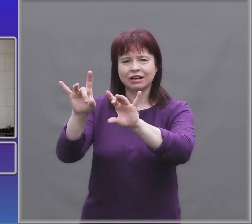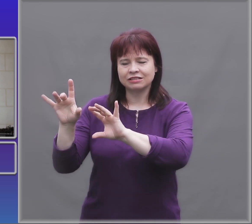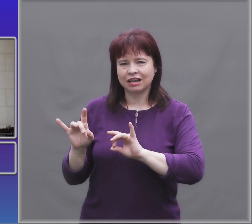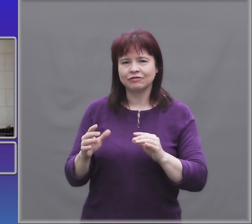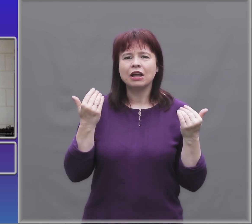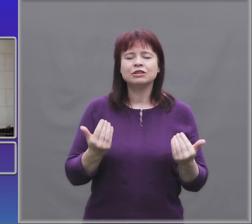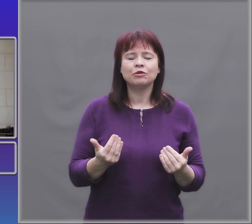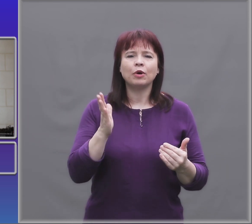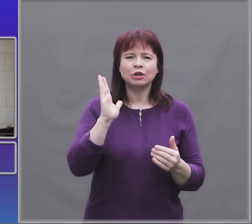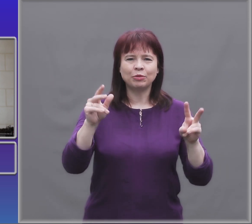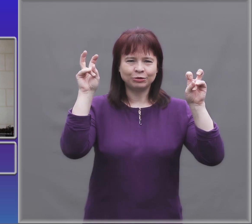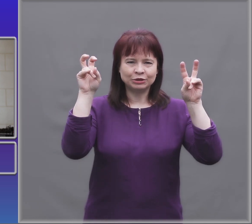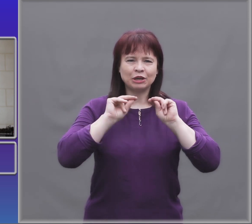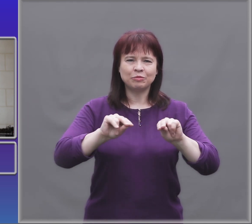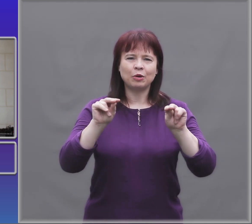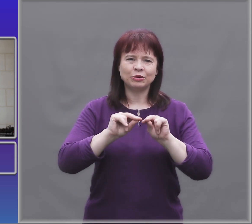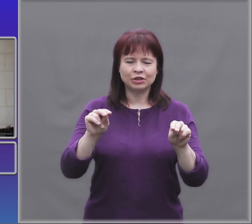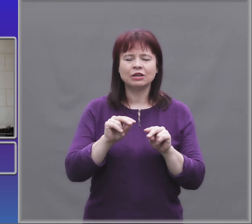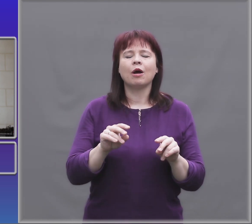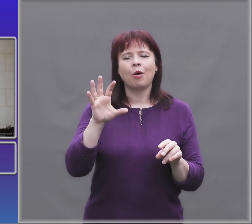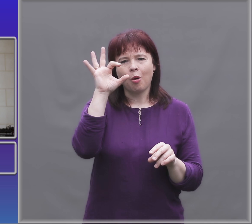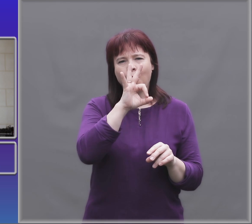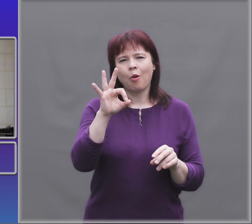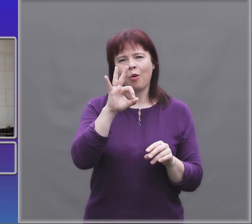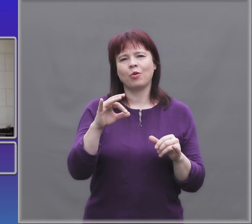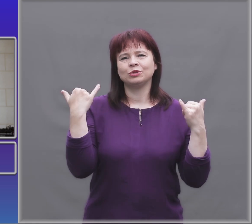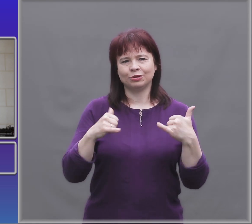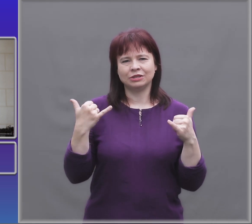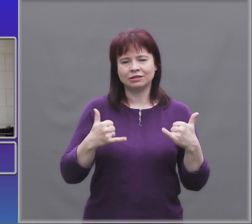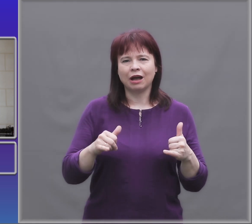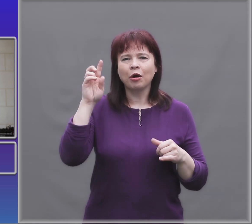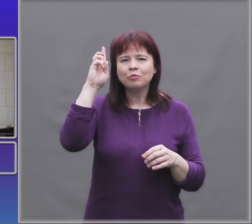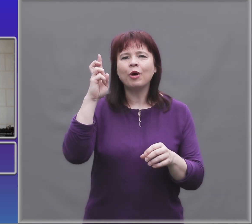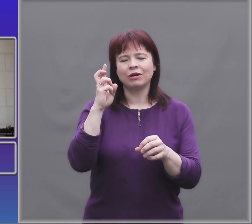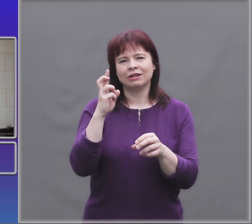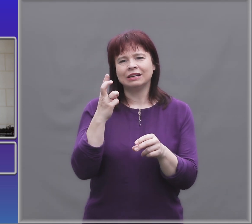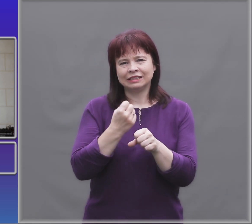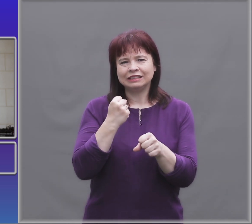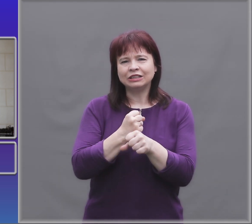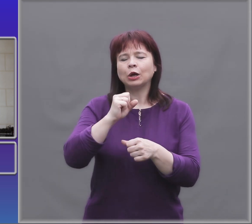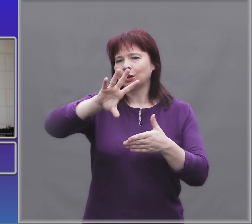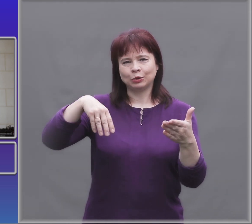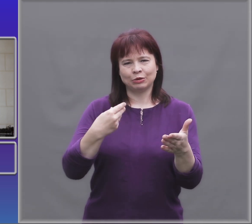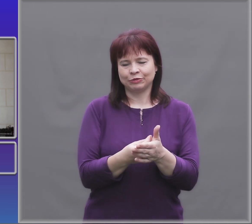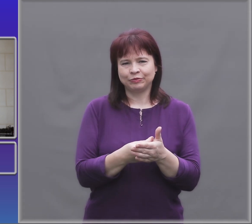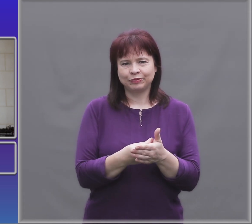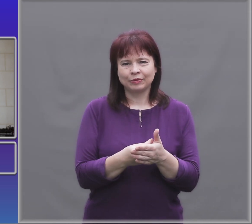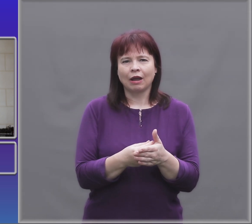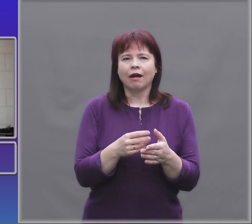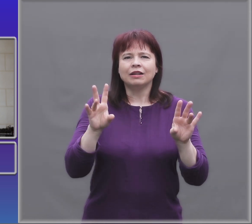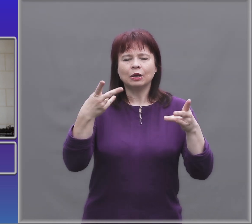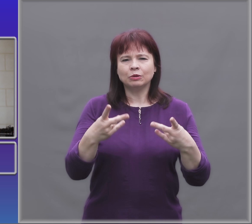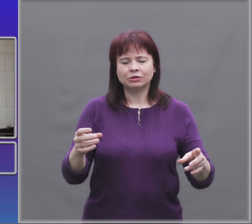сегодня собираешь проповедовать о чудесах который бог делает и поныне